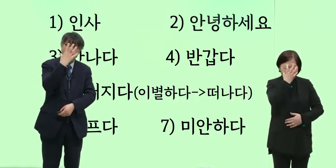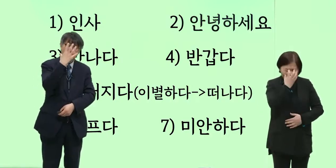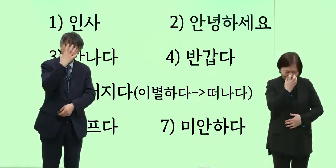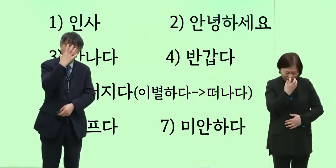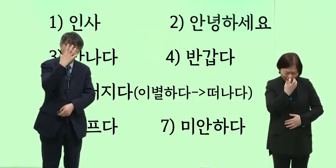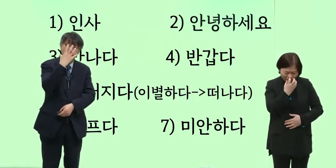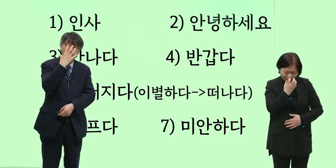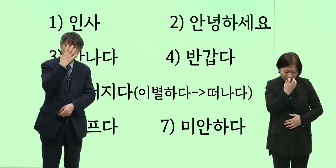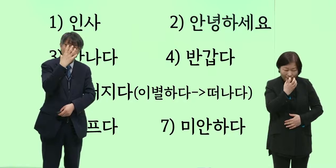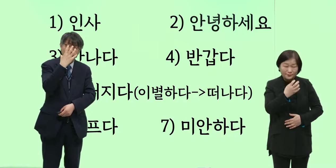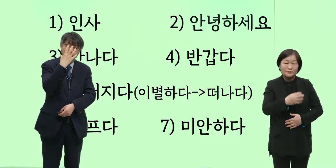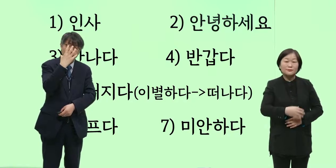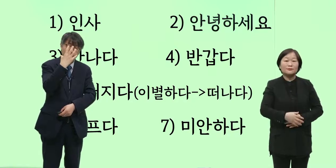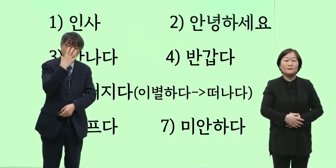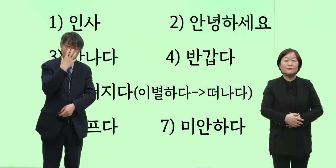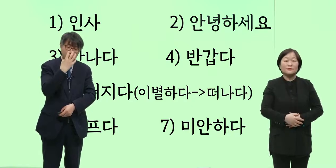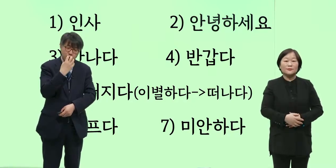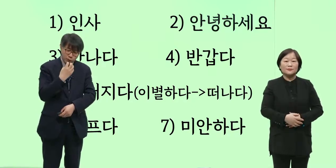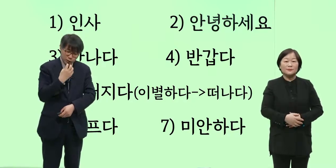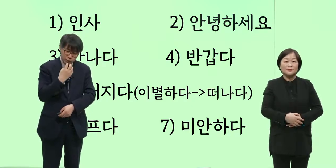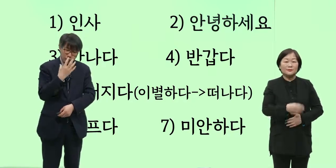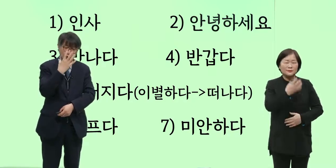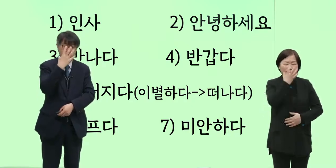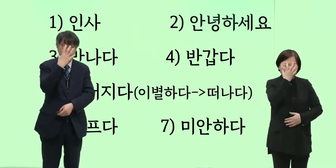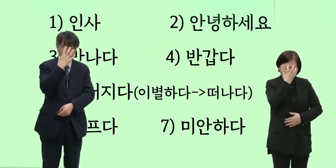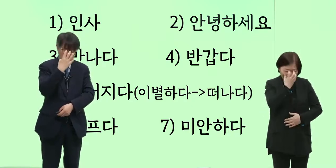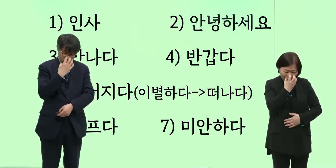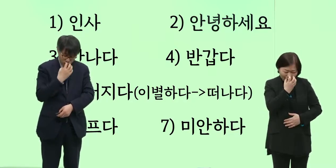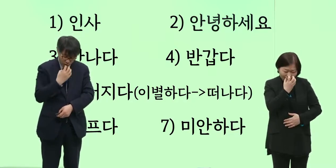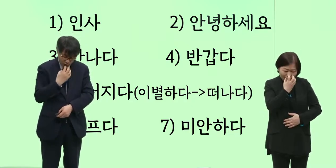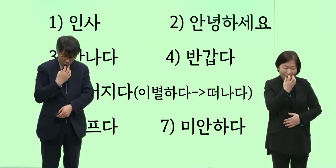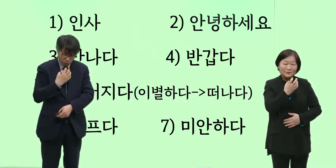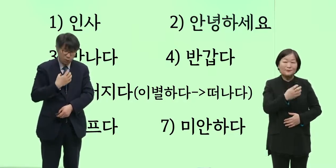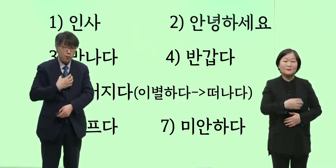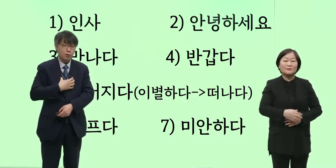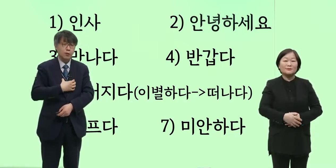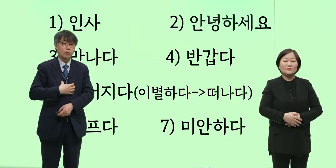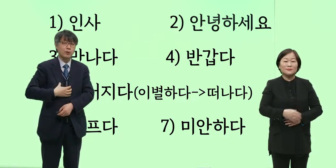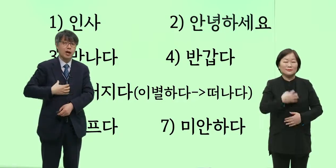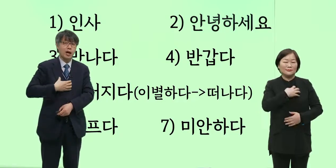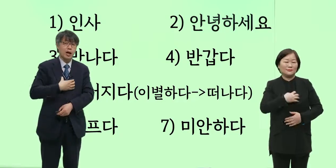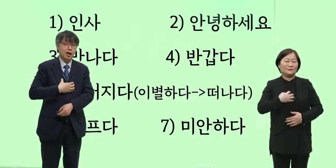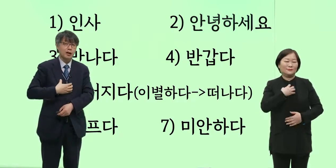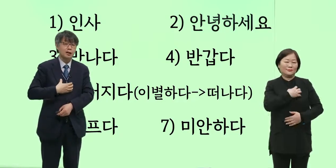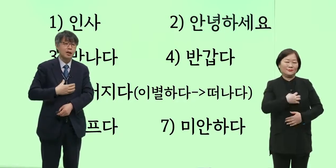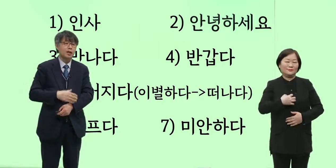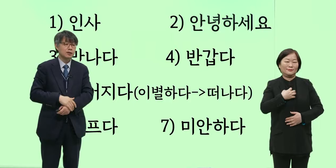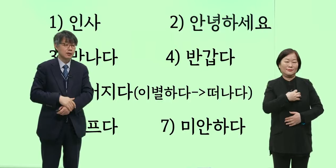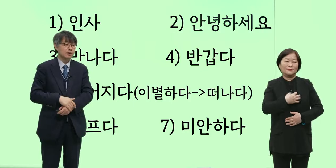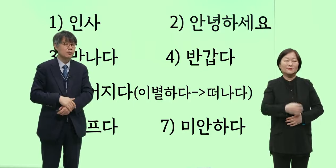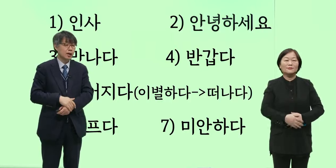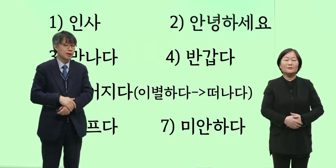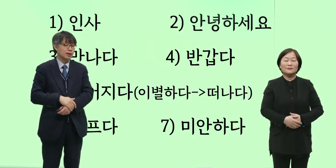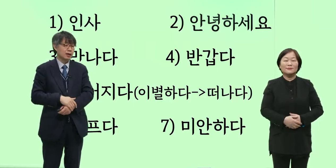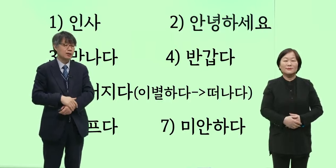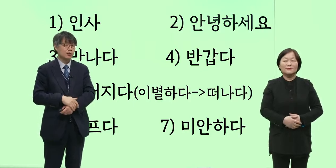눈물이 흐르는 모습처럼 이렇게 하시고 우울하고 괴롭다. 이게 이제 슬프다 이렇게 하셔도